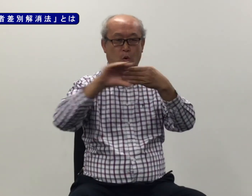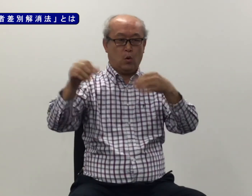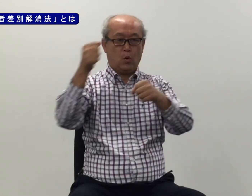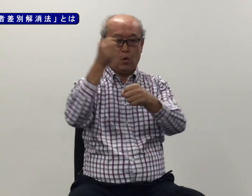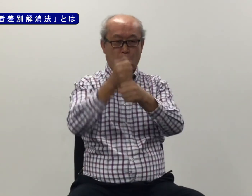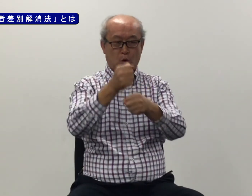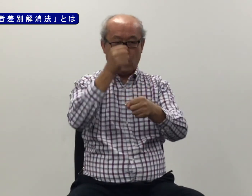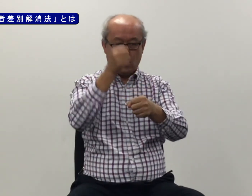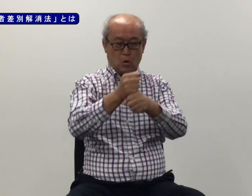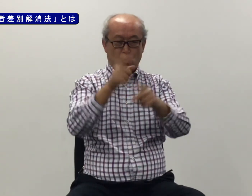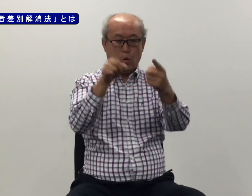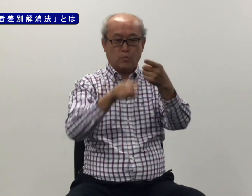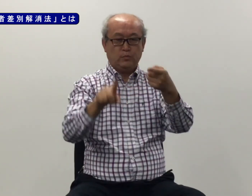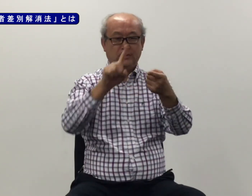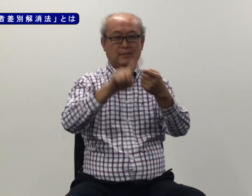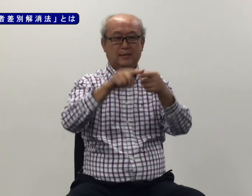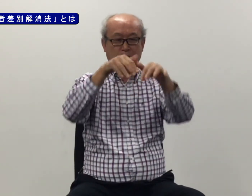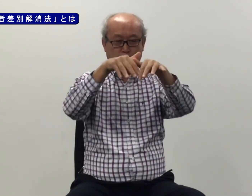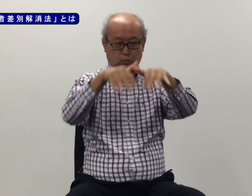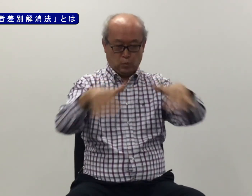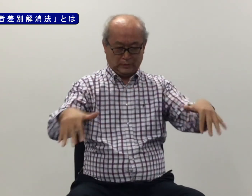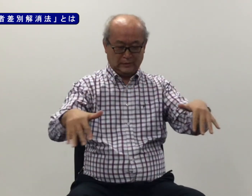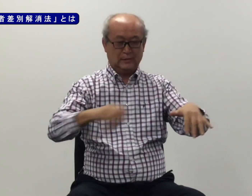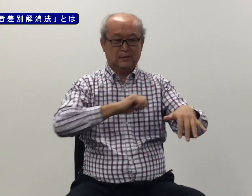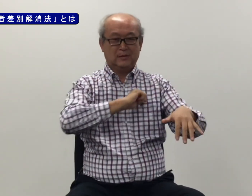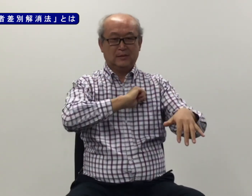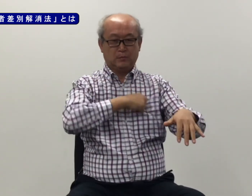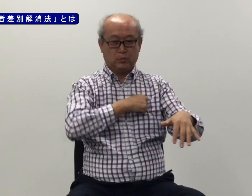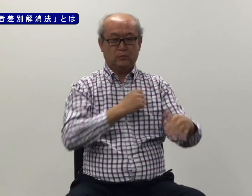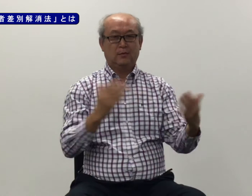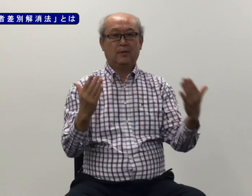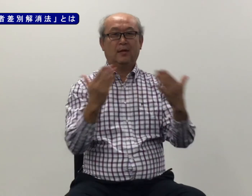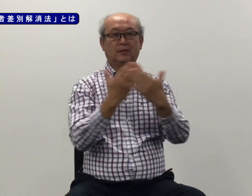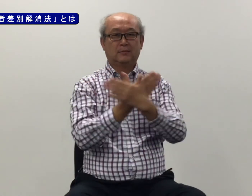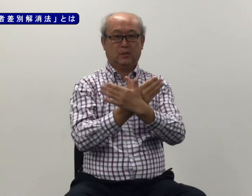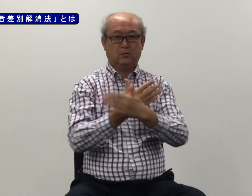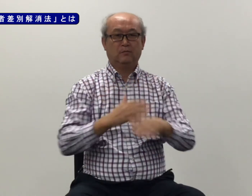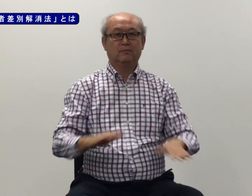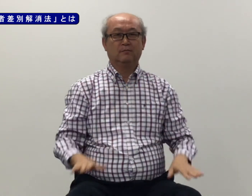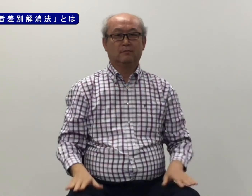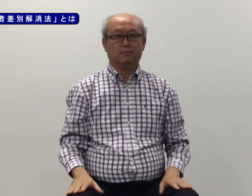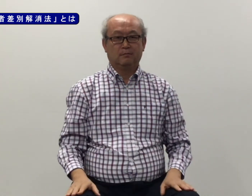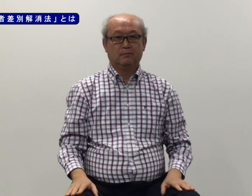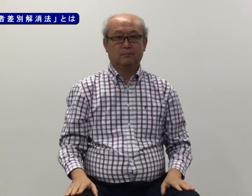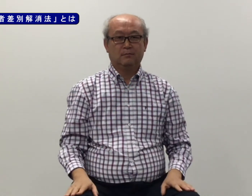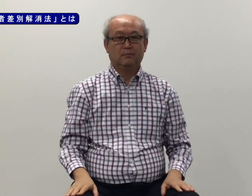対応要領を作成することも公的な機関の義務となっています